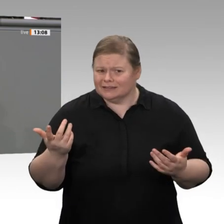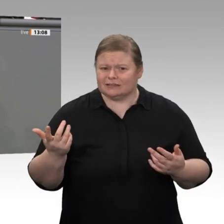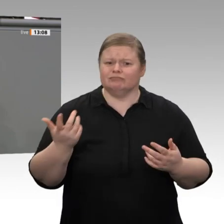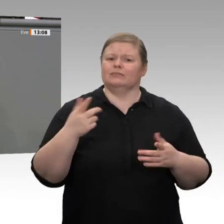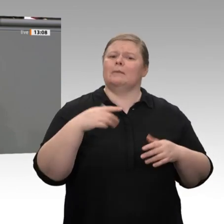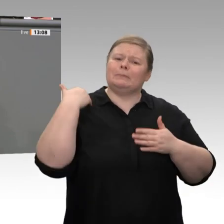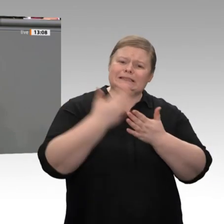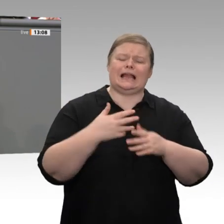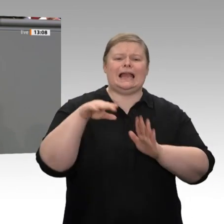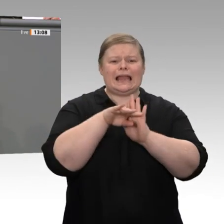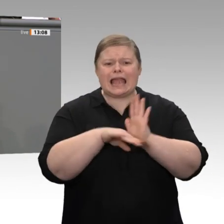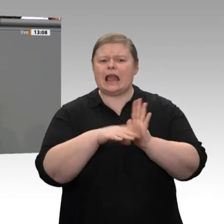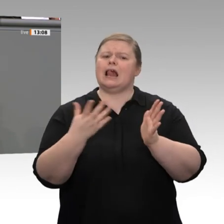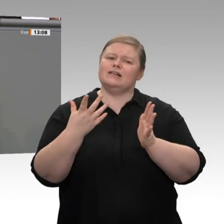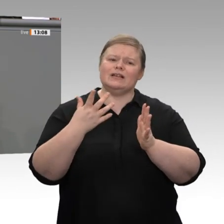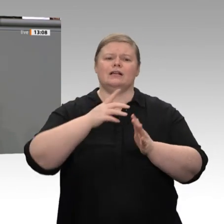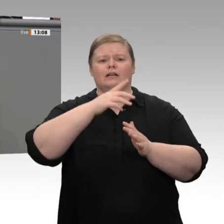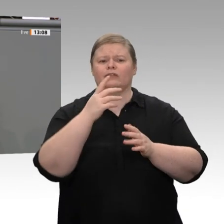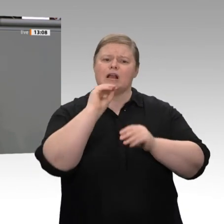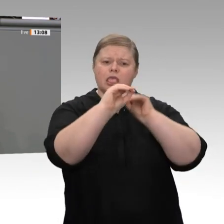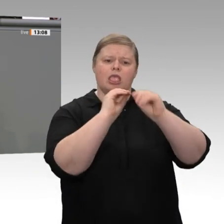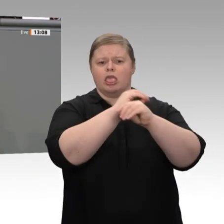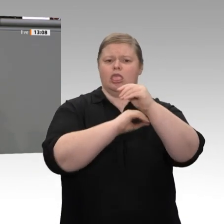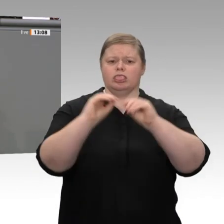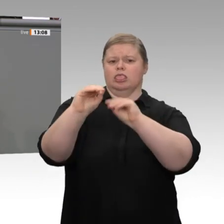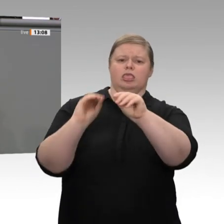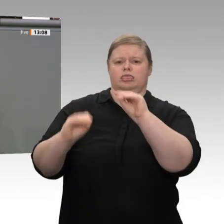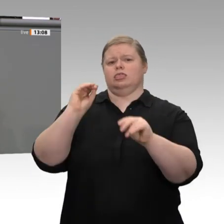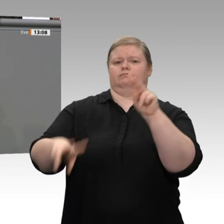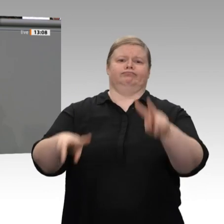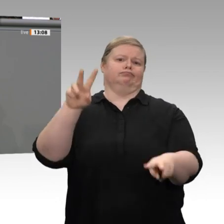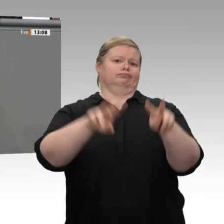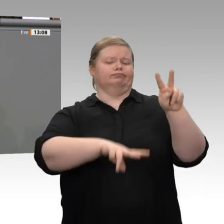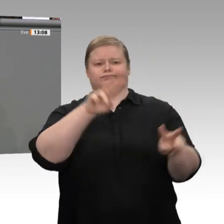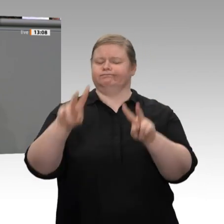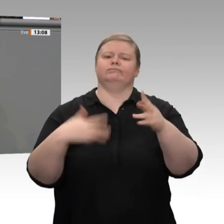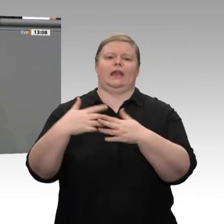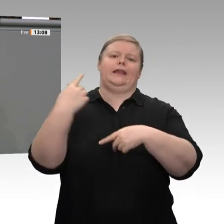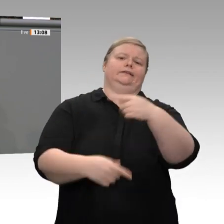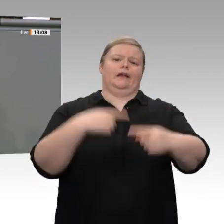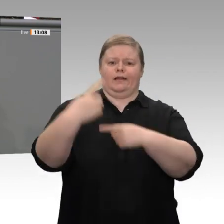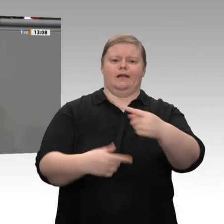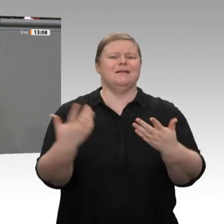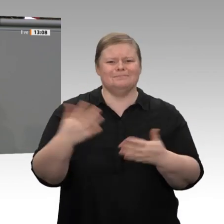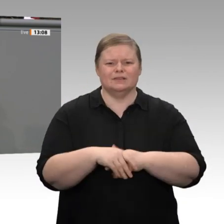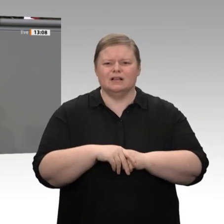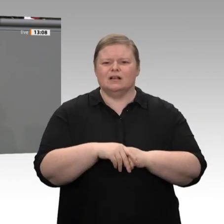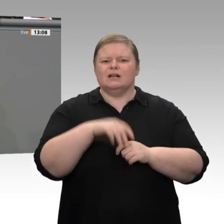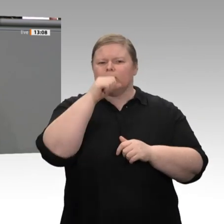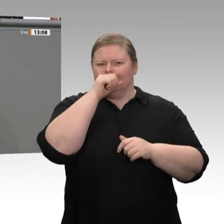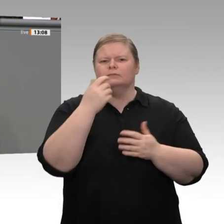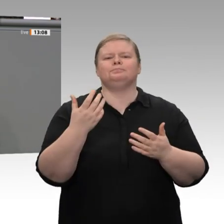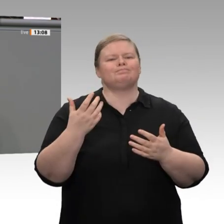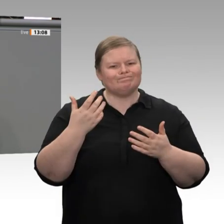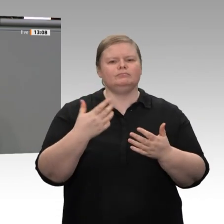lediglich ein Zitat, wohlwollende Behandlung der Einbürgerungsanträge.